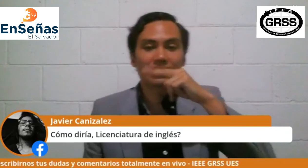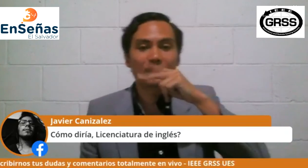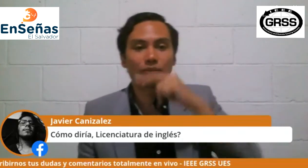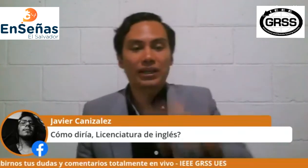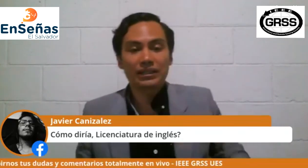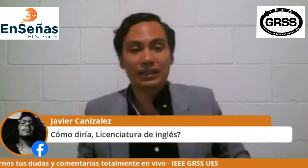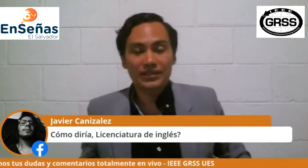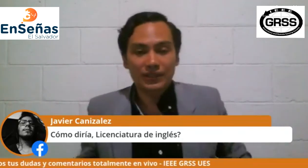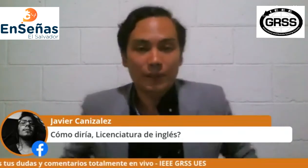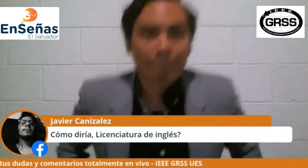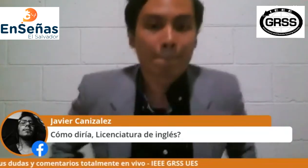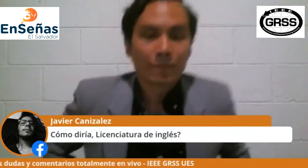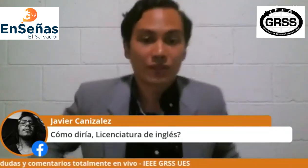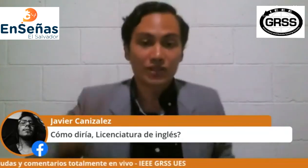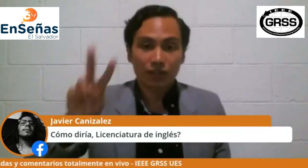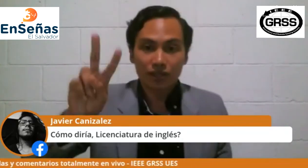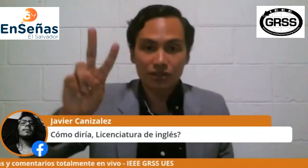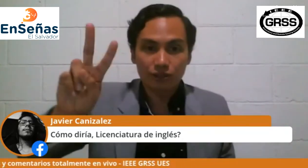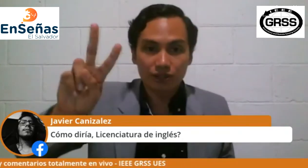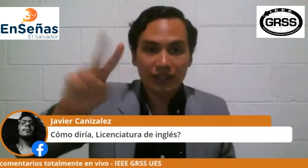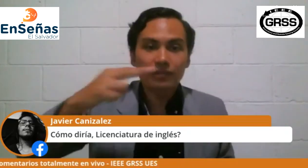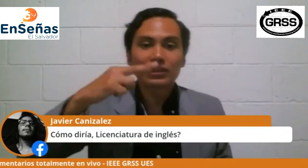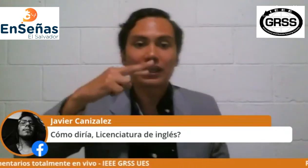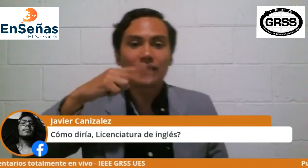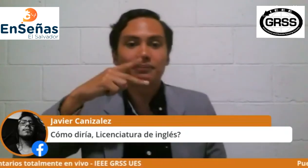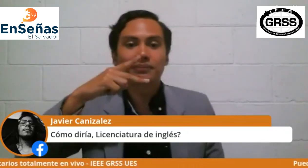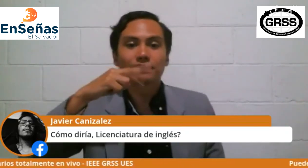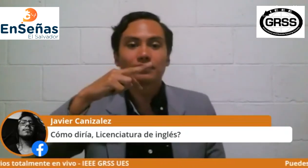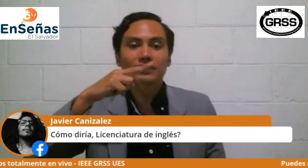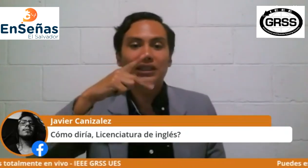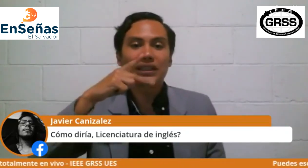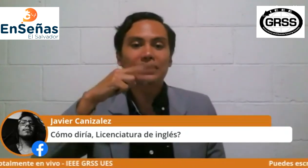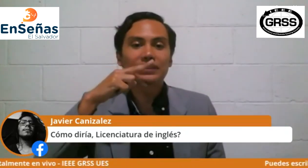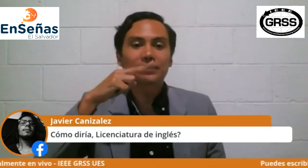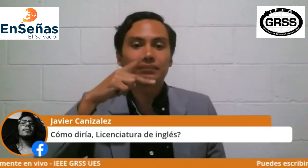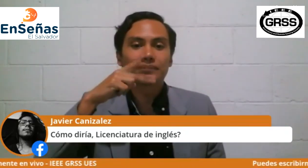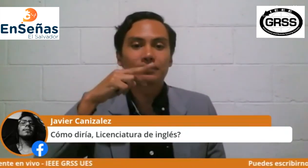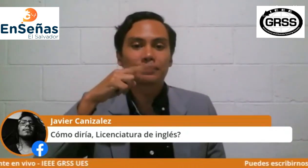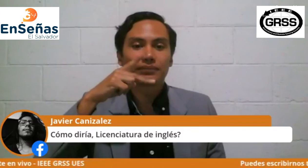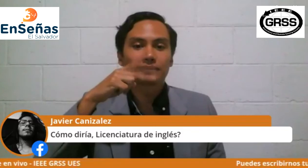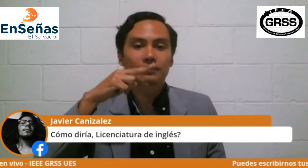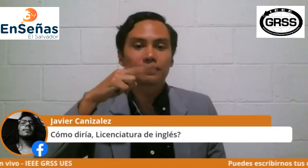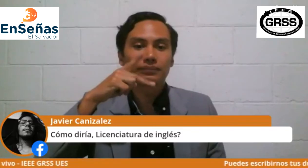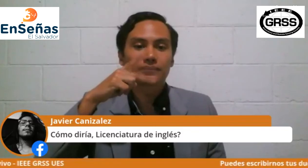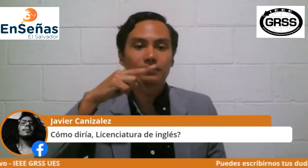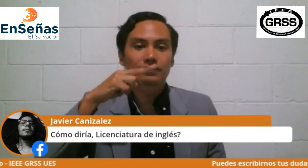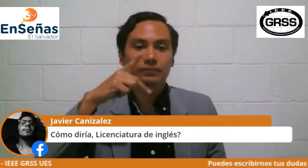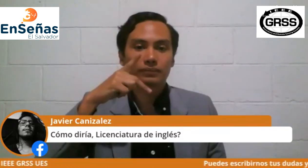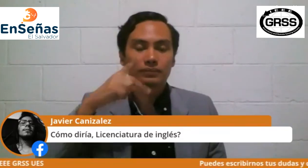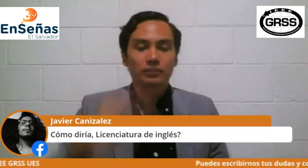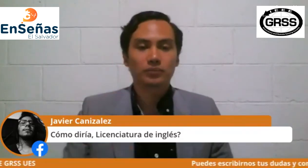Esta es la seña para inglés. Entonces con estos dos dedos acá, inglés.